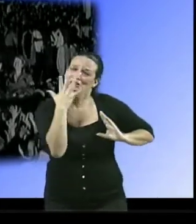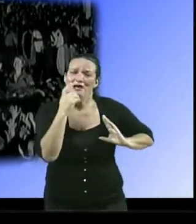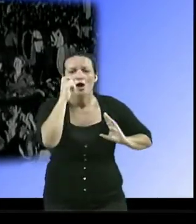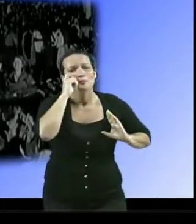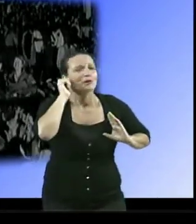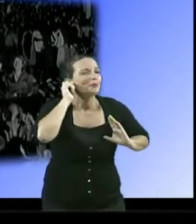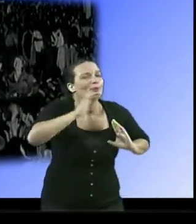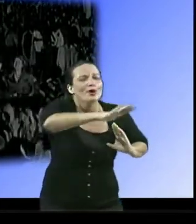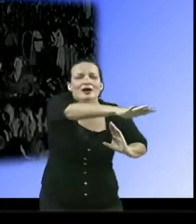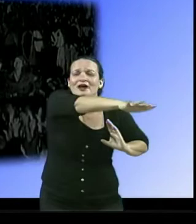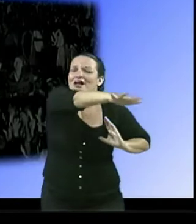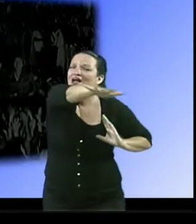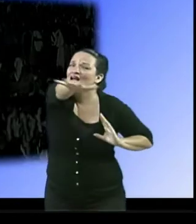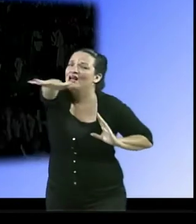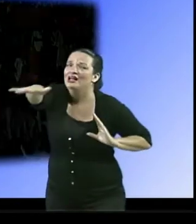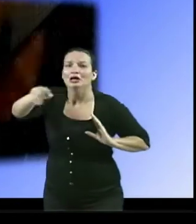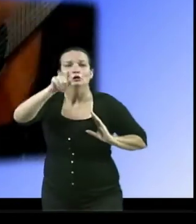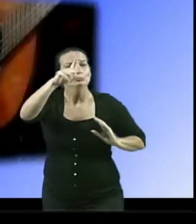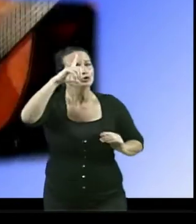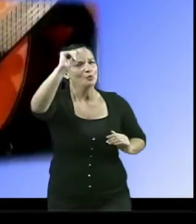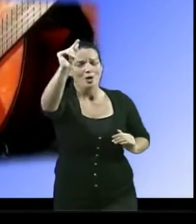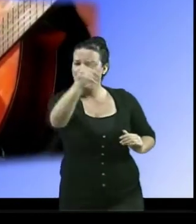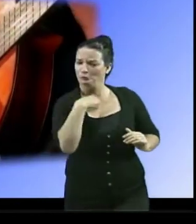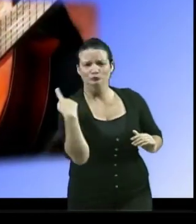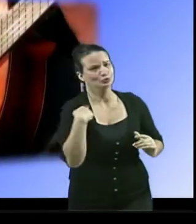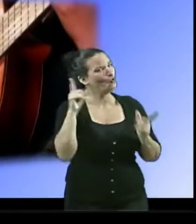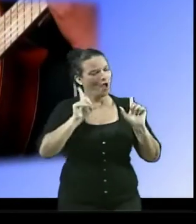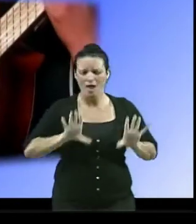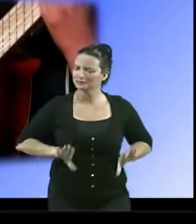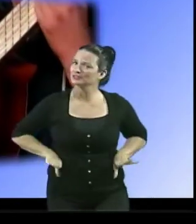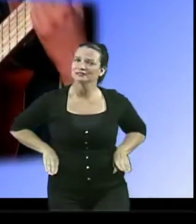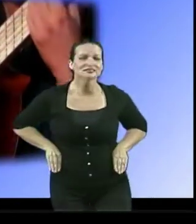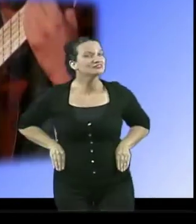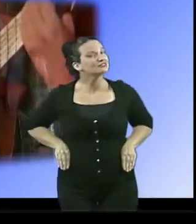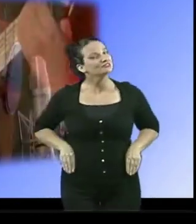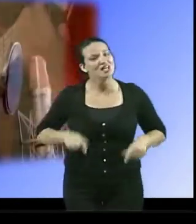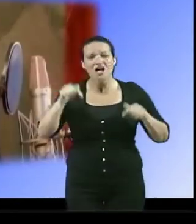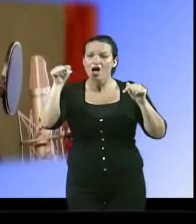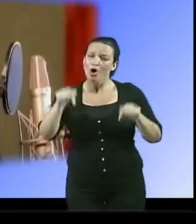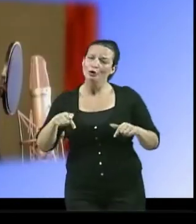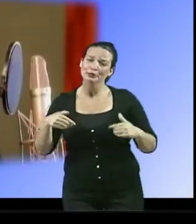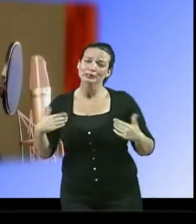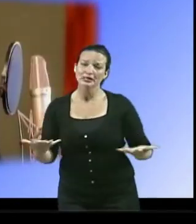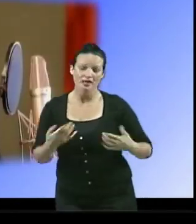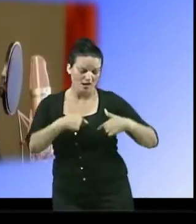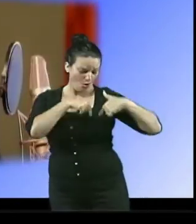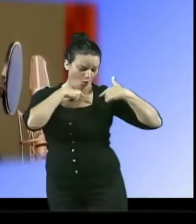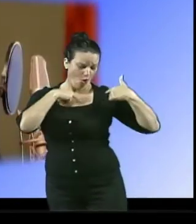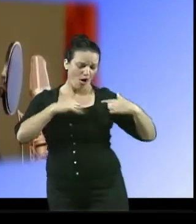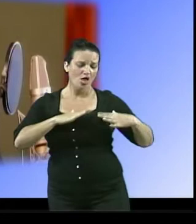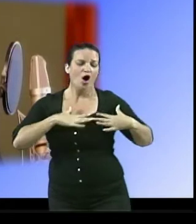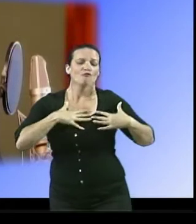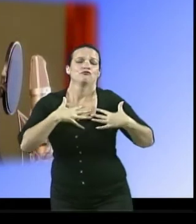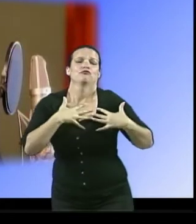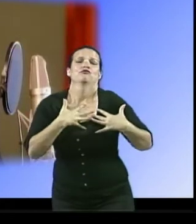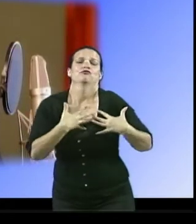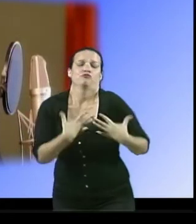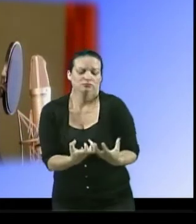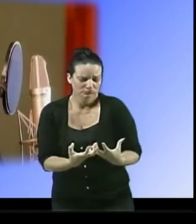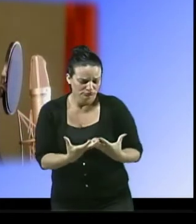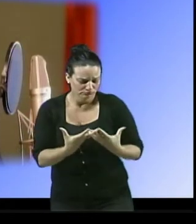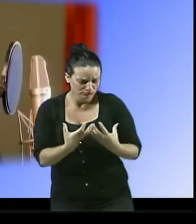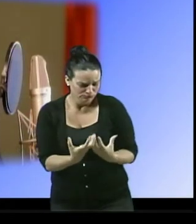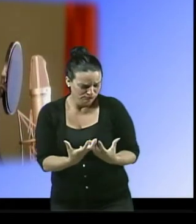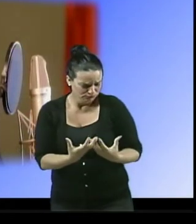te dejaremos ir. Hoy el corazón nos late afuera